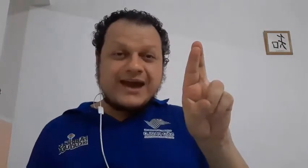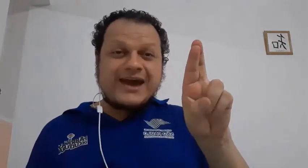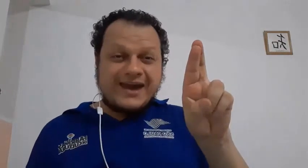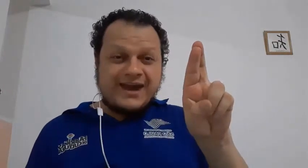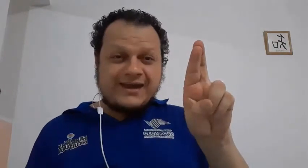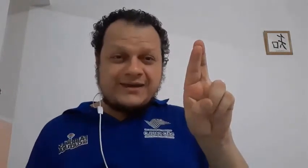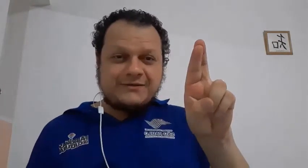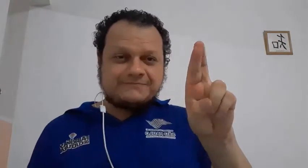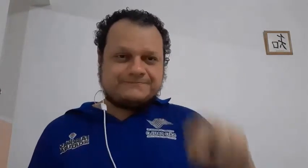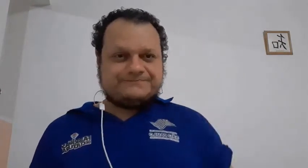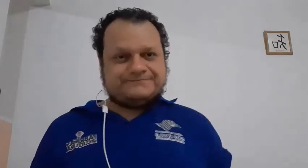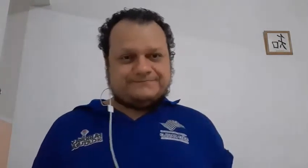R.